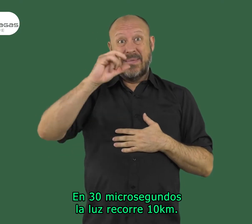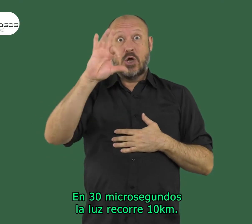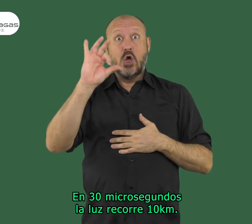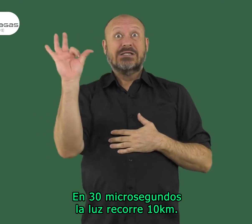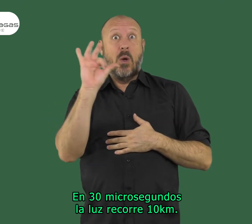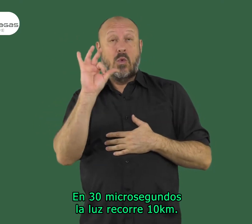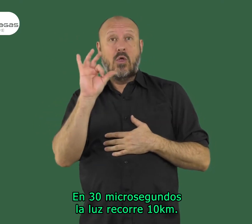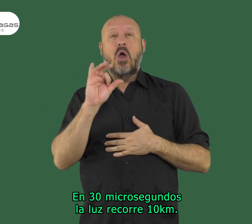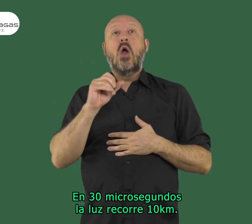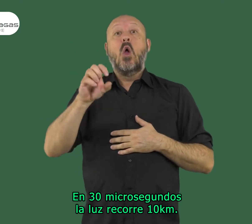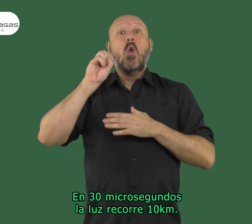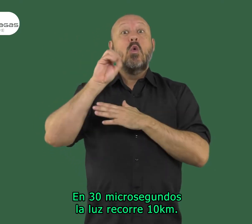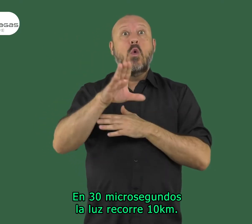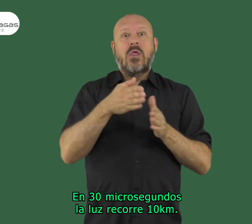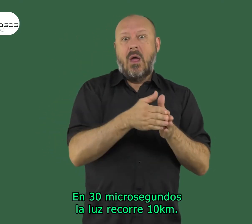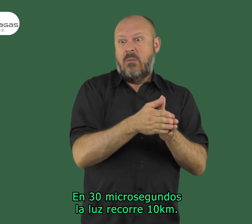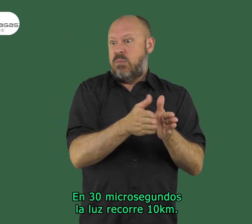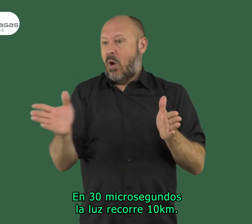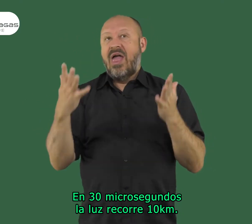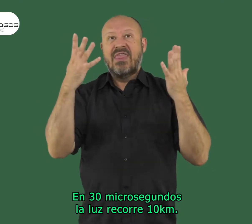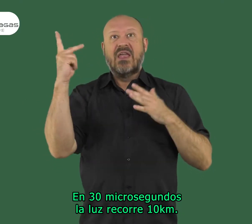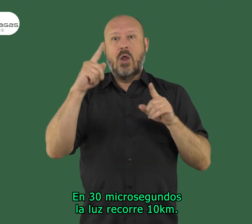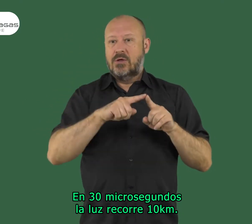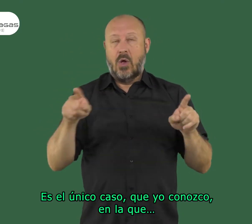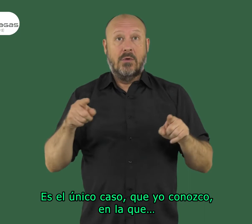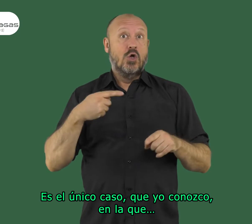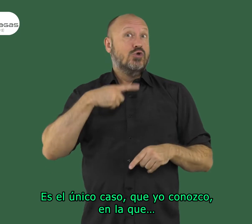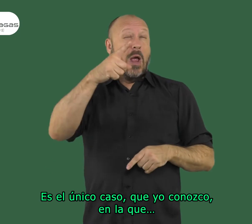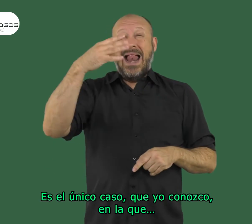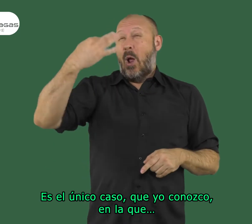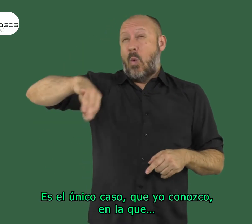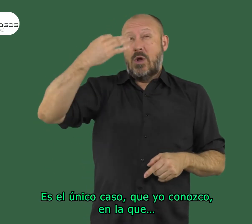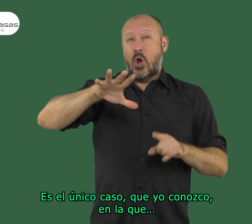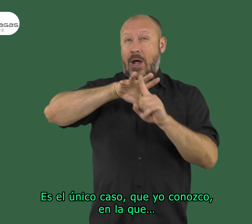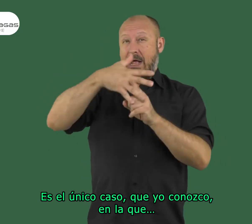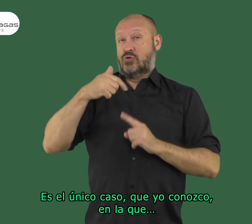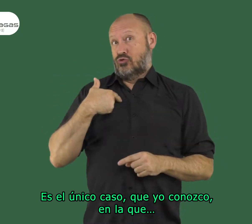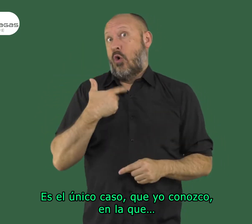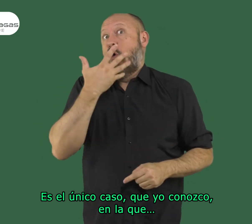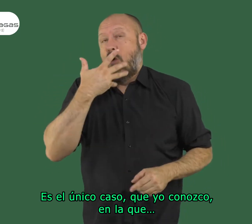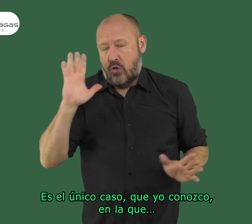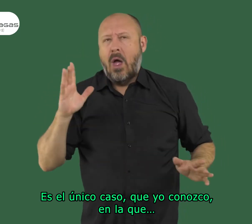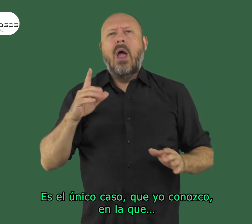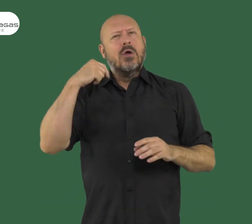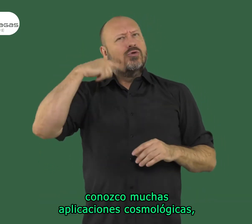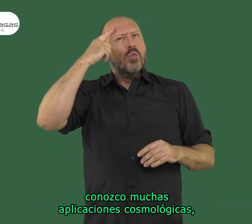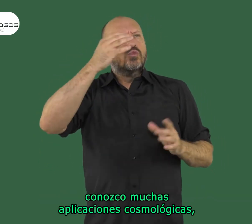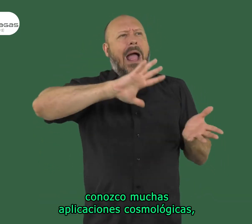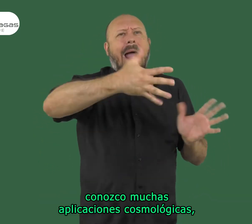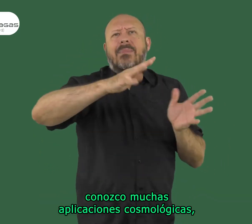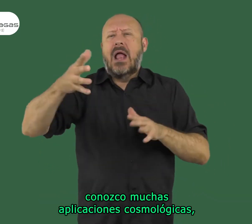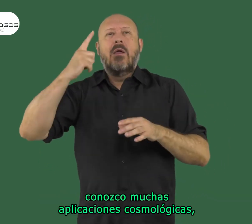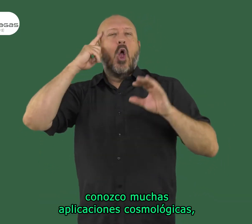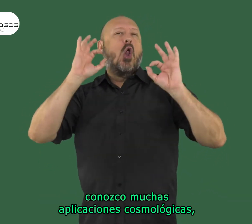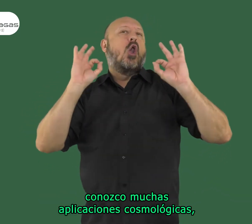30 microsegundos, la luz recorre 10 kilómetros. Es el único caso que yo conozco en la que conozco